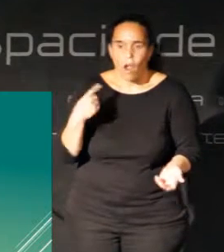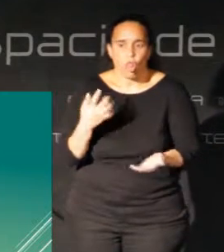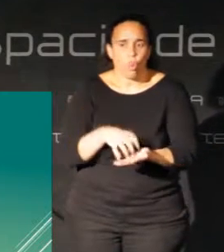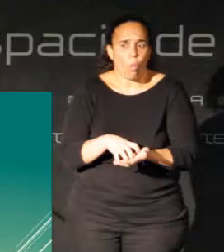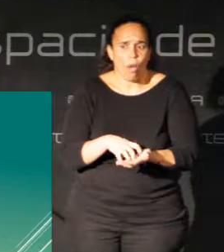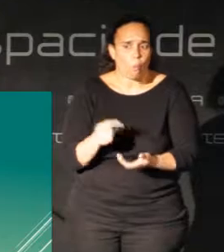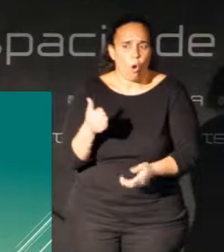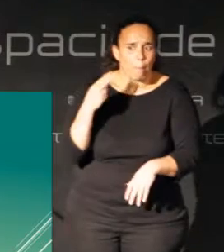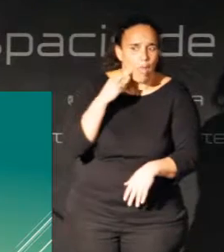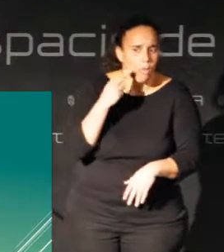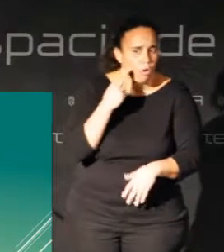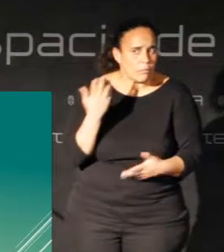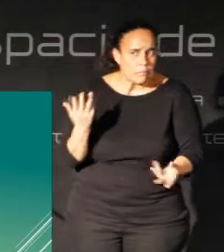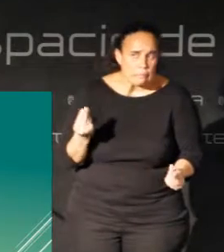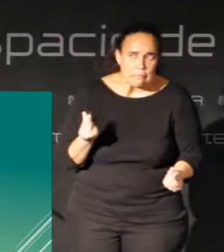sobre cómo